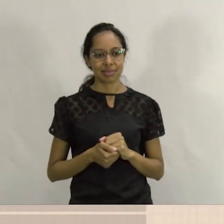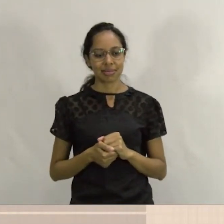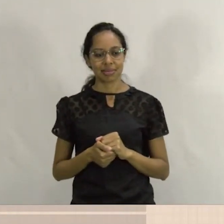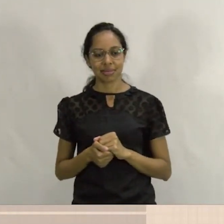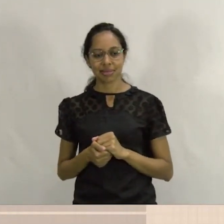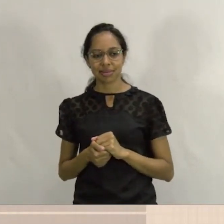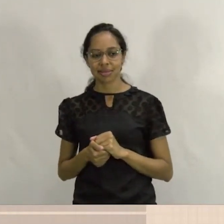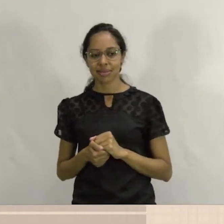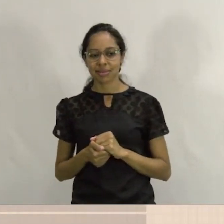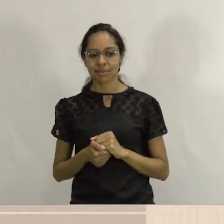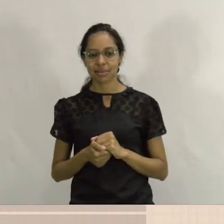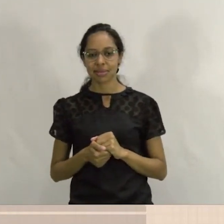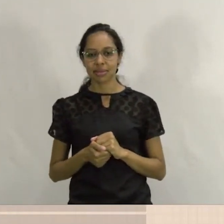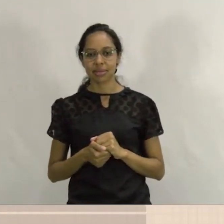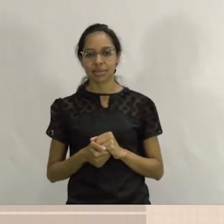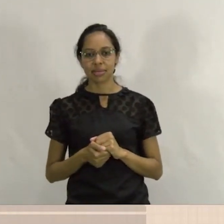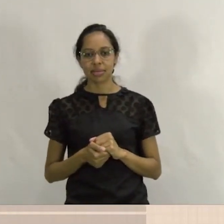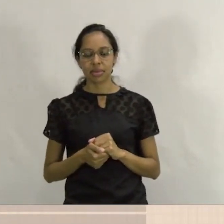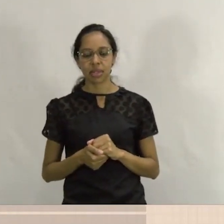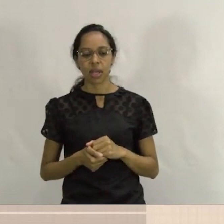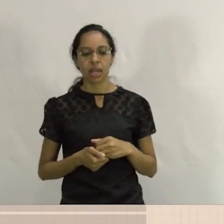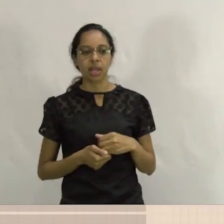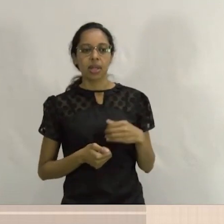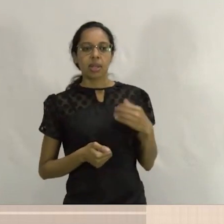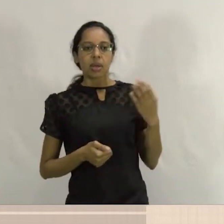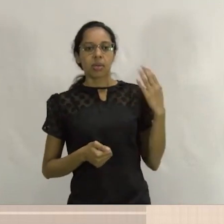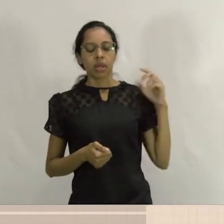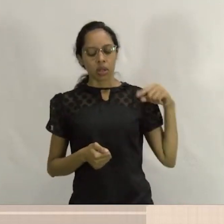Apesar de nós termos sido salvos,